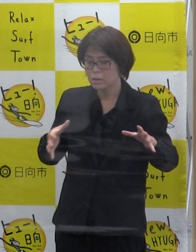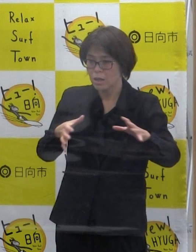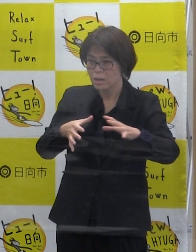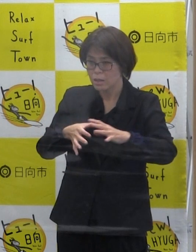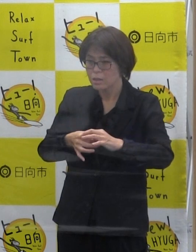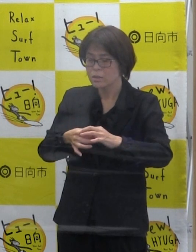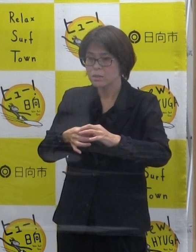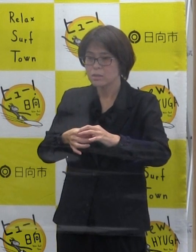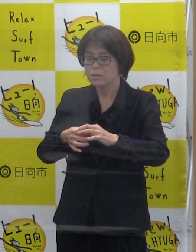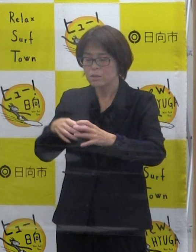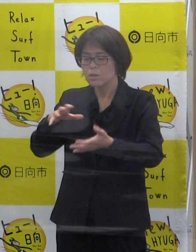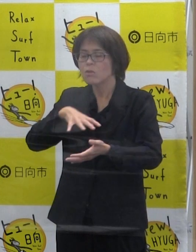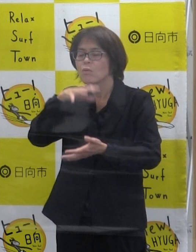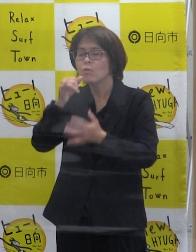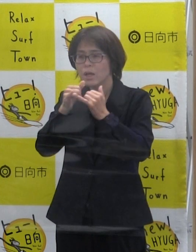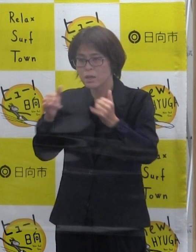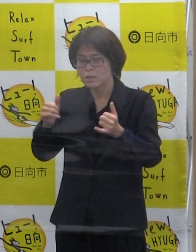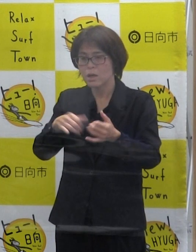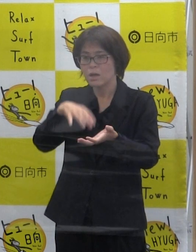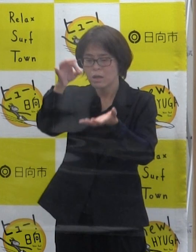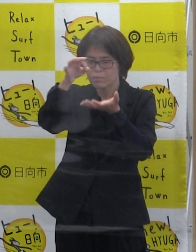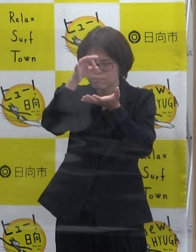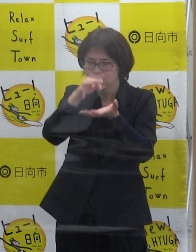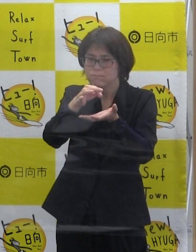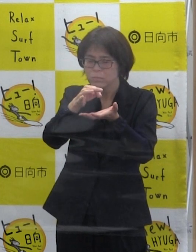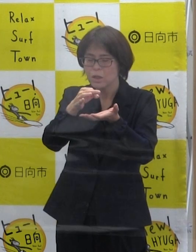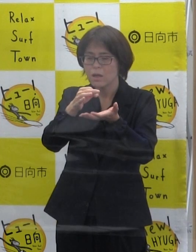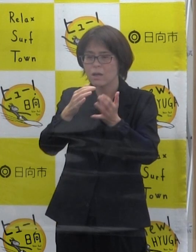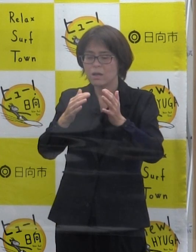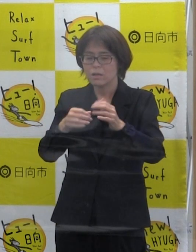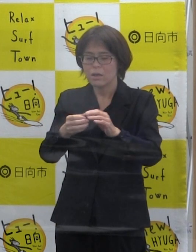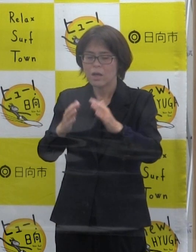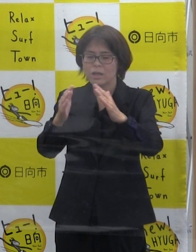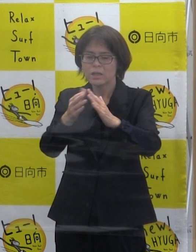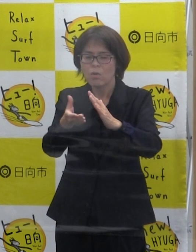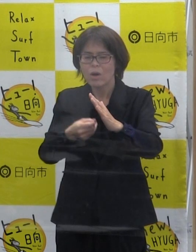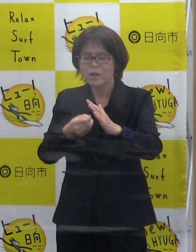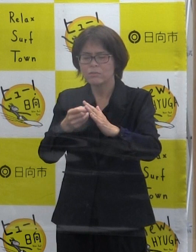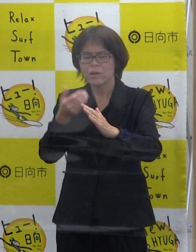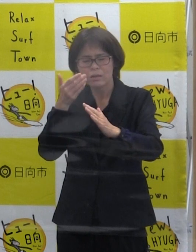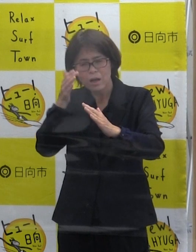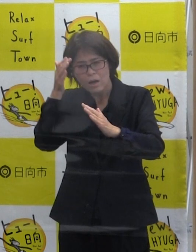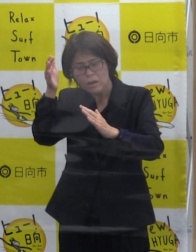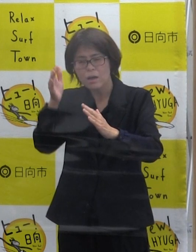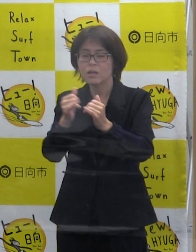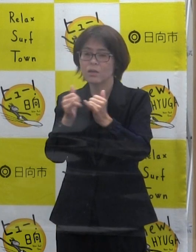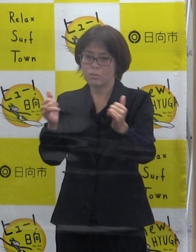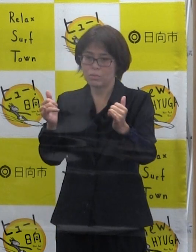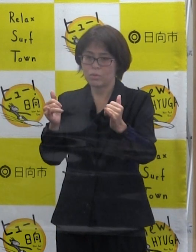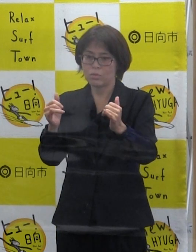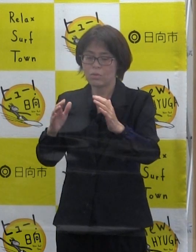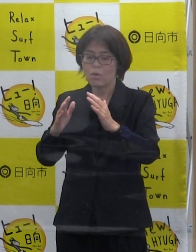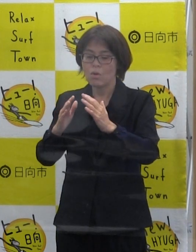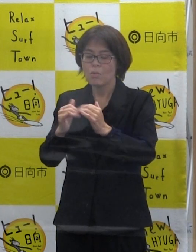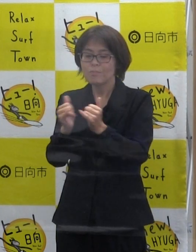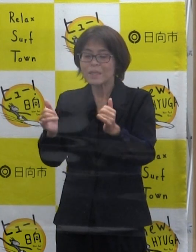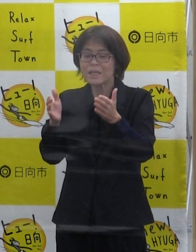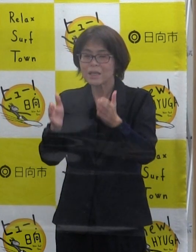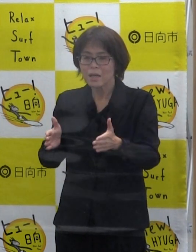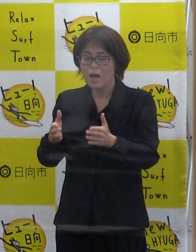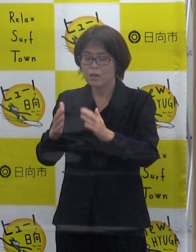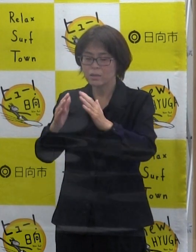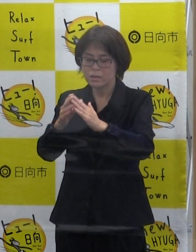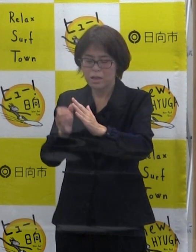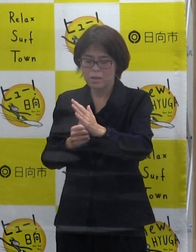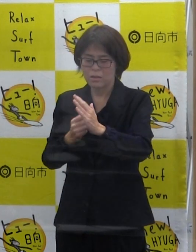低所得者などの住まいの確保が困難な方々の民間賃貸住宅等への円滑な